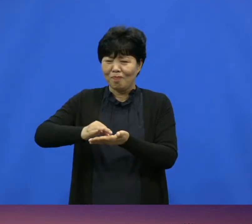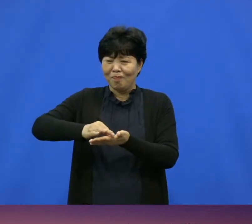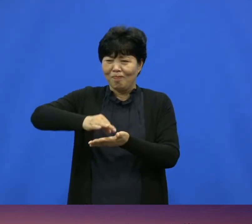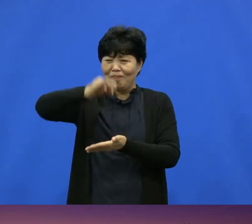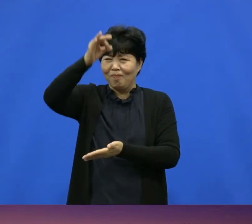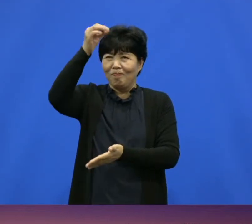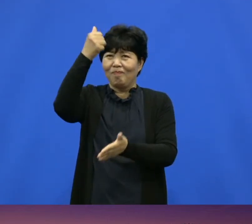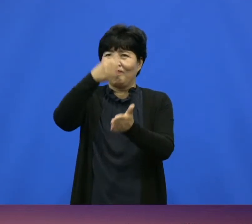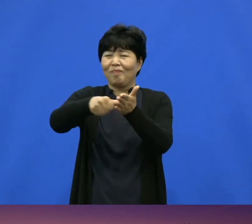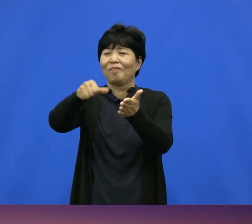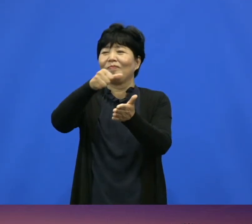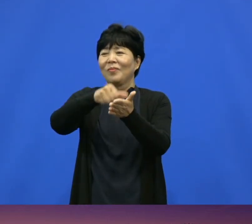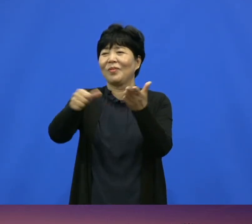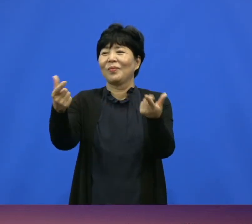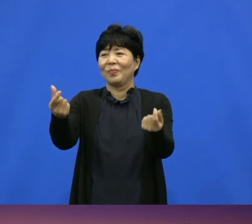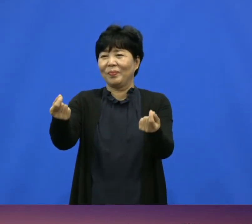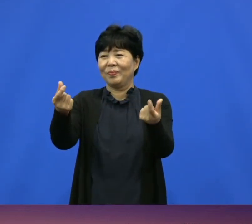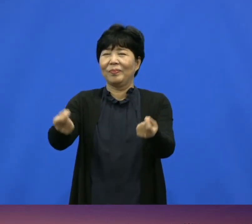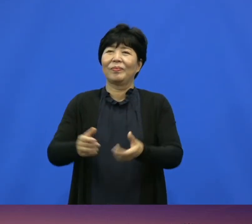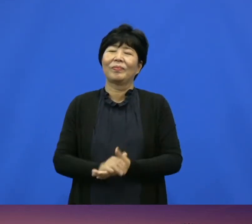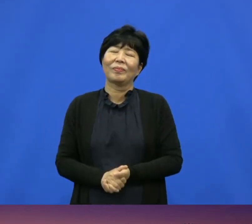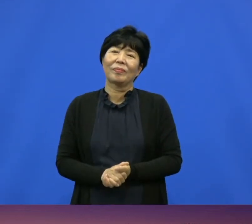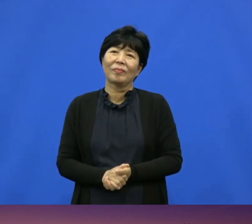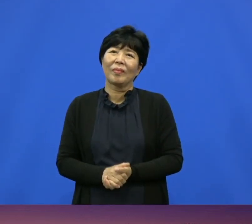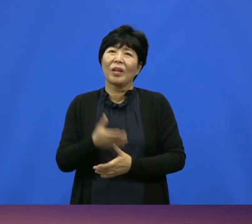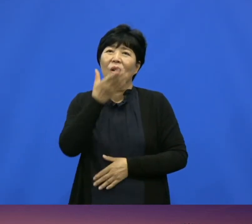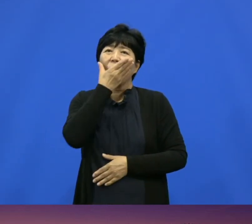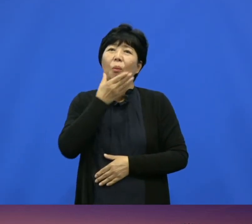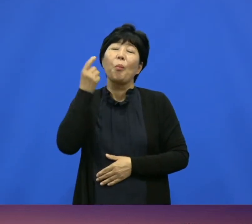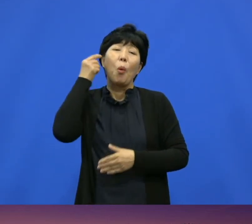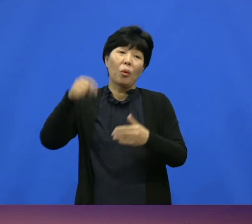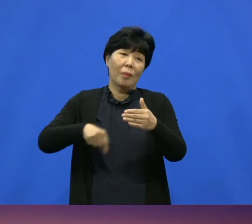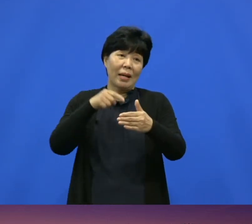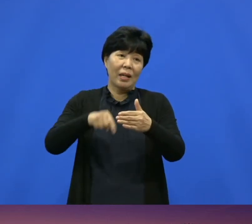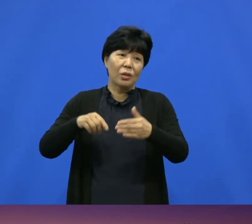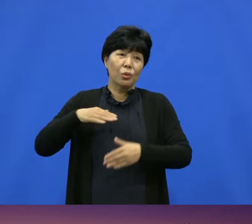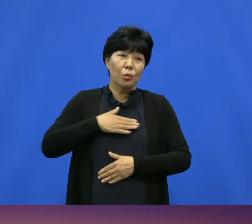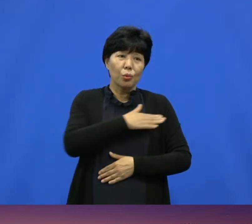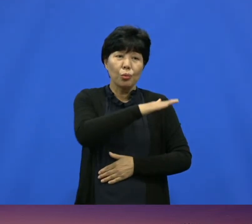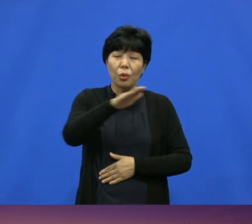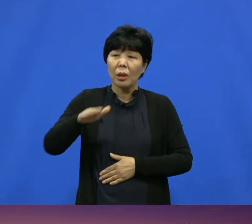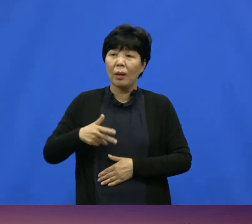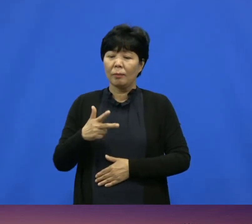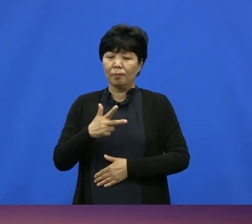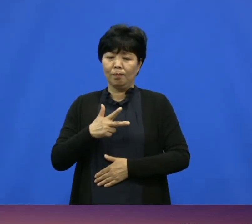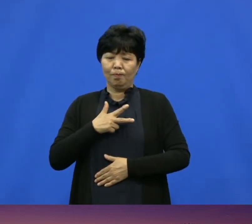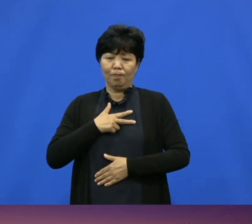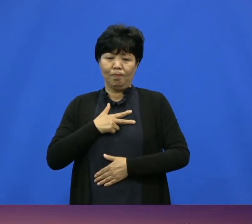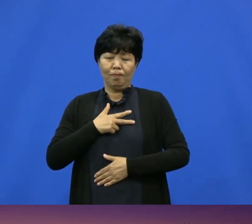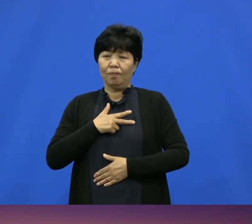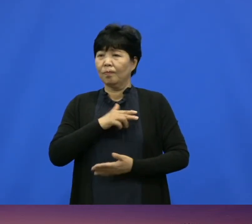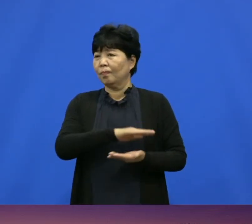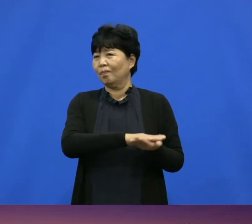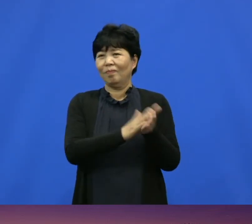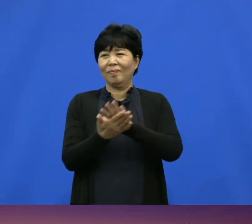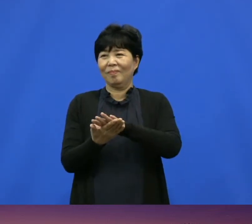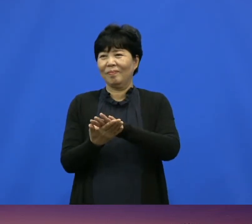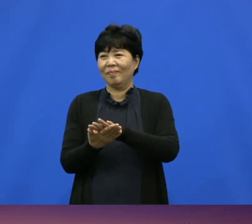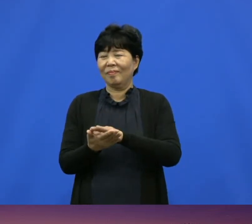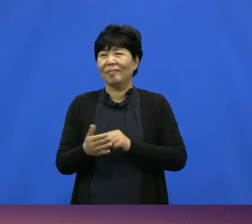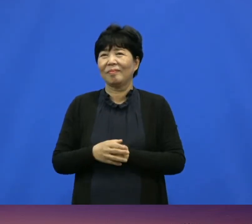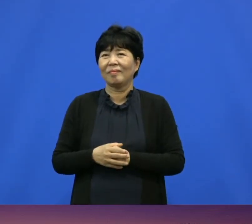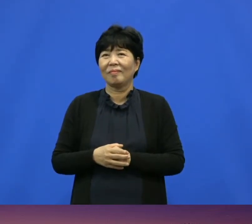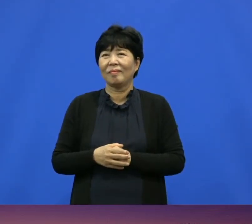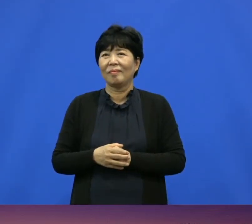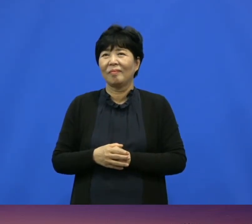여러분 우리는 복음 안에서 우리의 이 정체성이 완전히 달라진 거예요. 여러분. 내가 때로는 세상에서 별로 내가 하는 일이